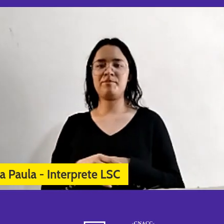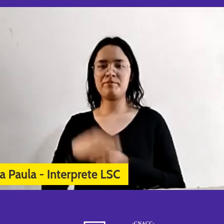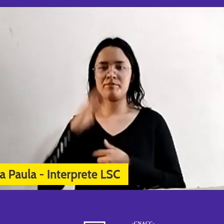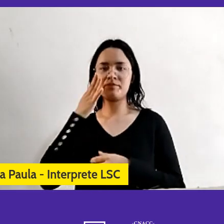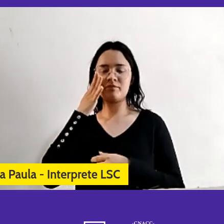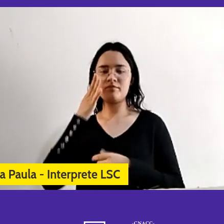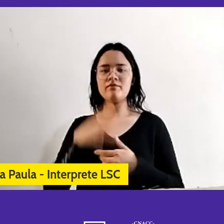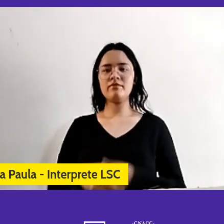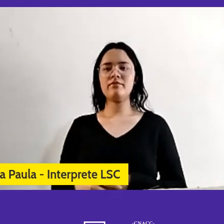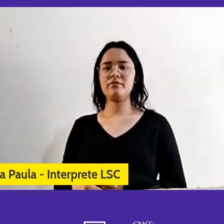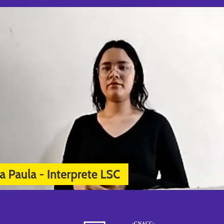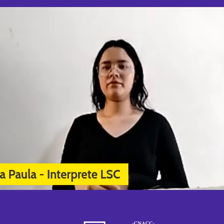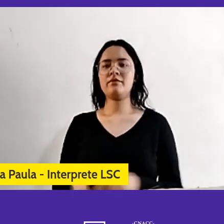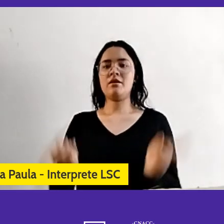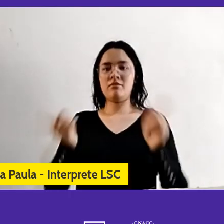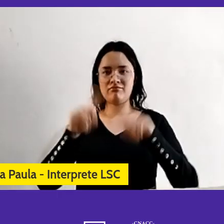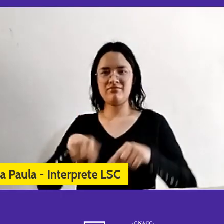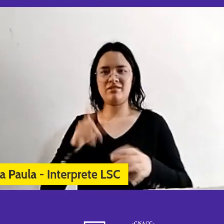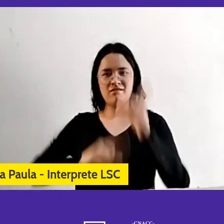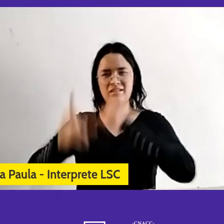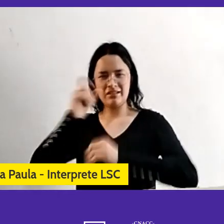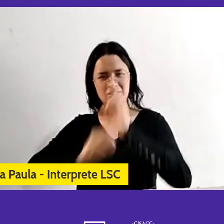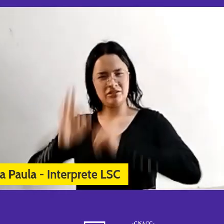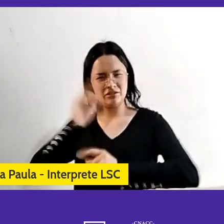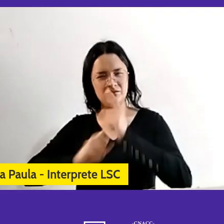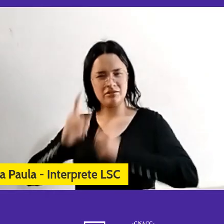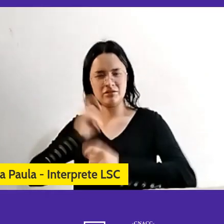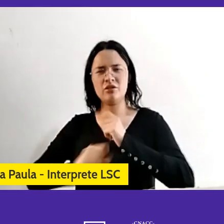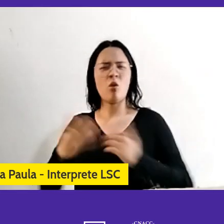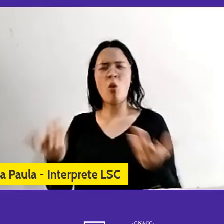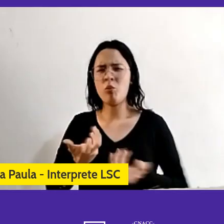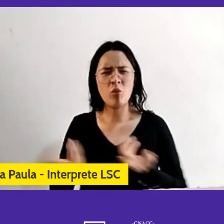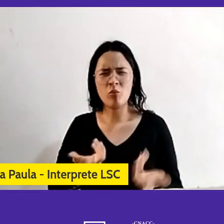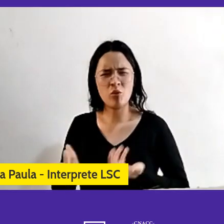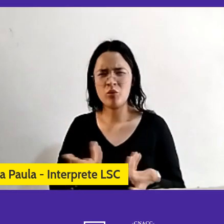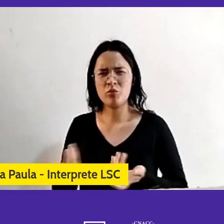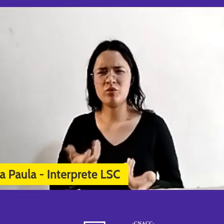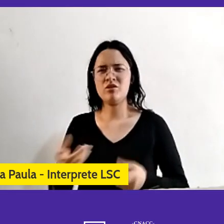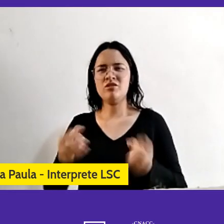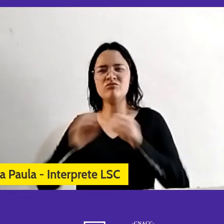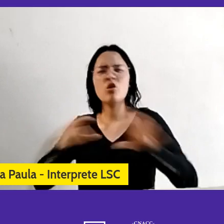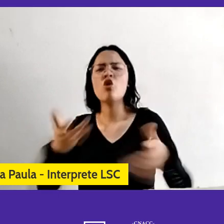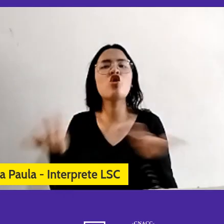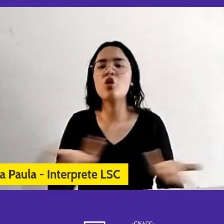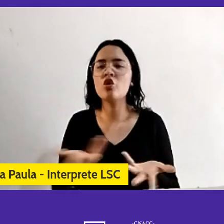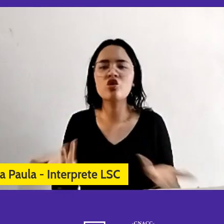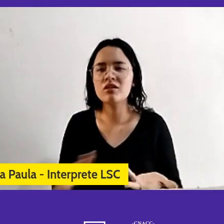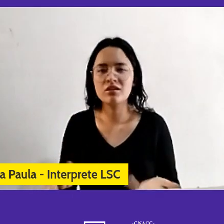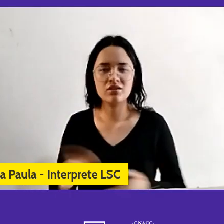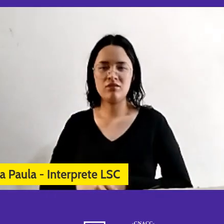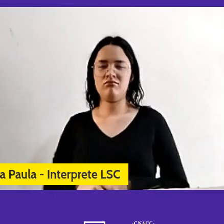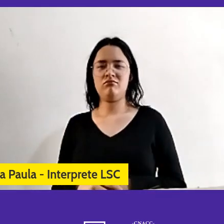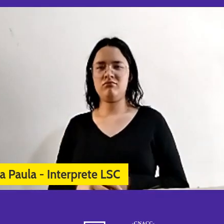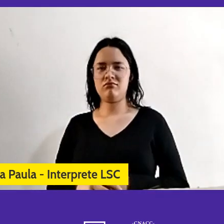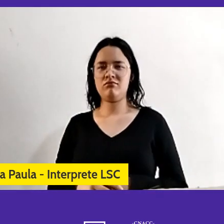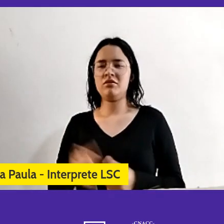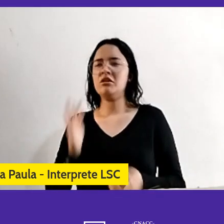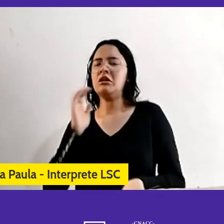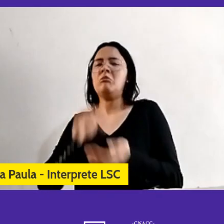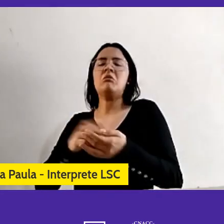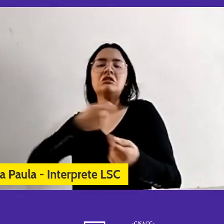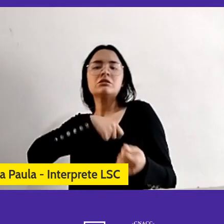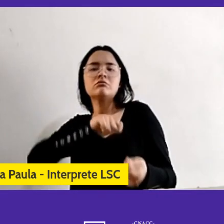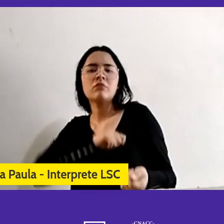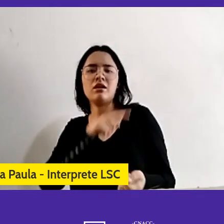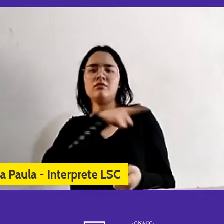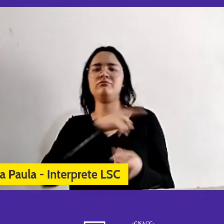las tomas de decisiones de las plataformas, que puede ser, bueno, Platino Industria, que es ahora en España, o Mid Cancún, me parecen que son